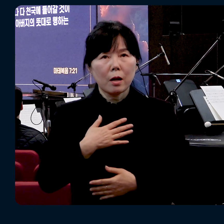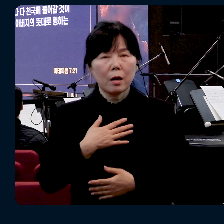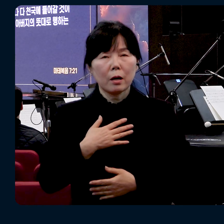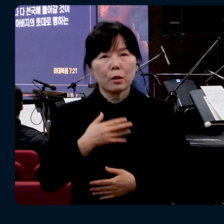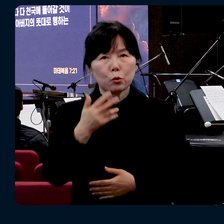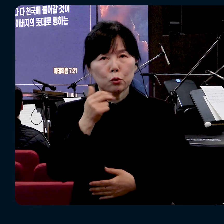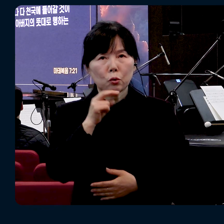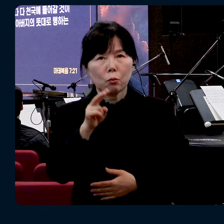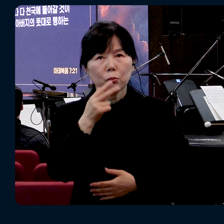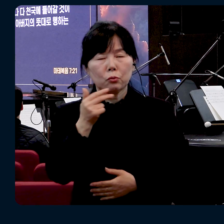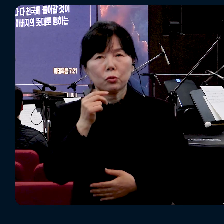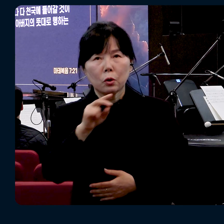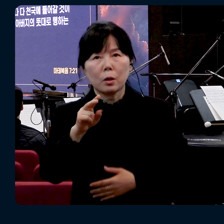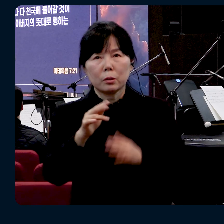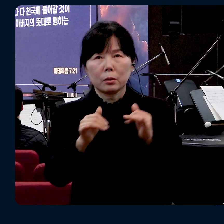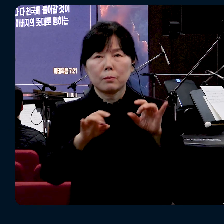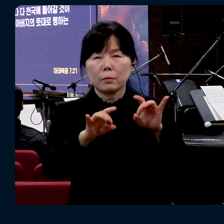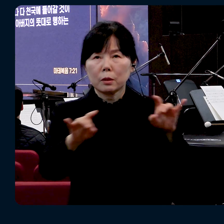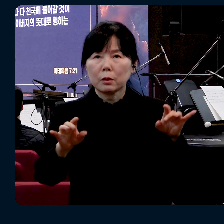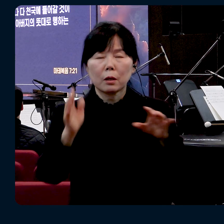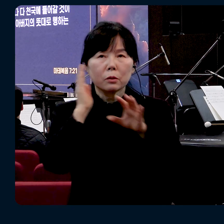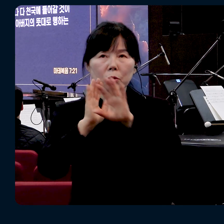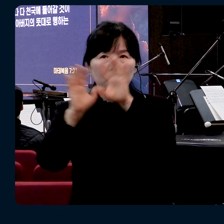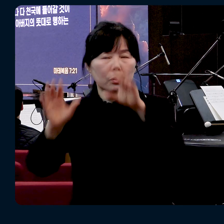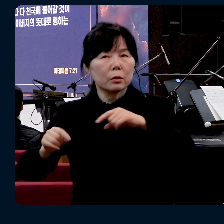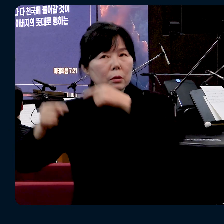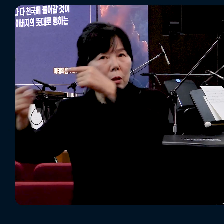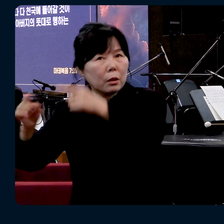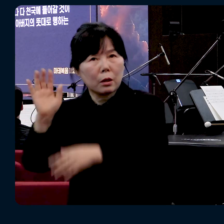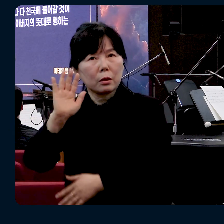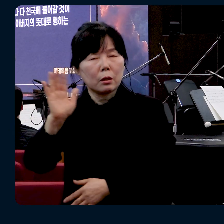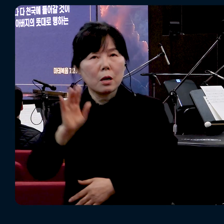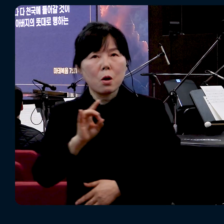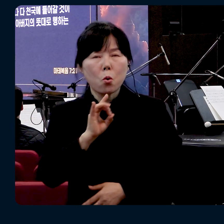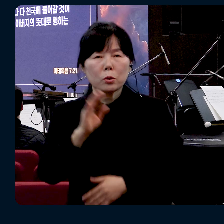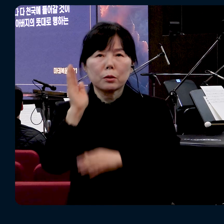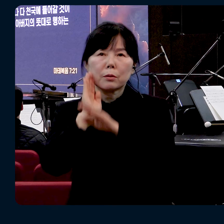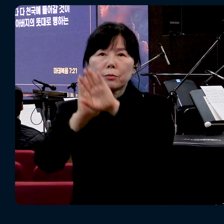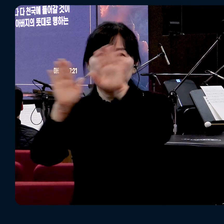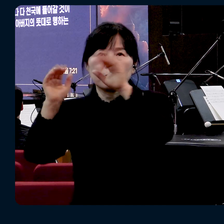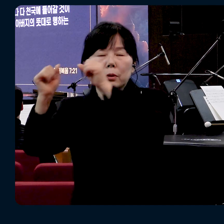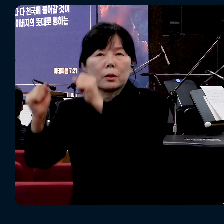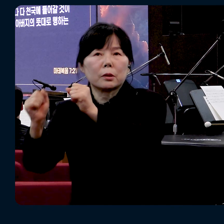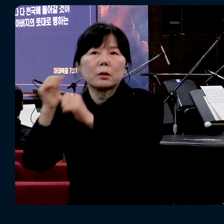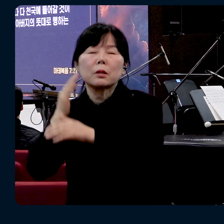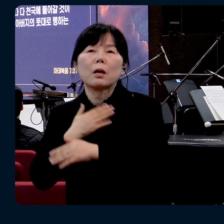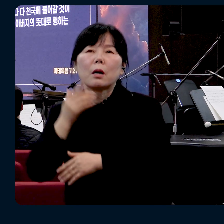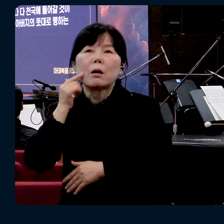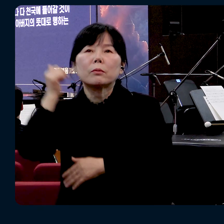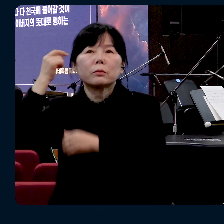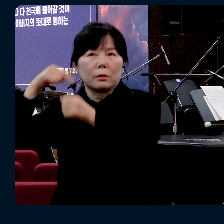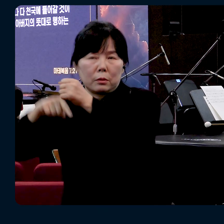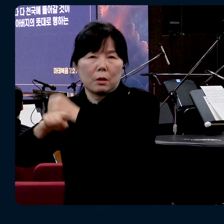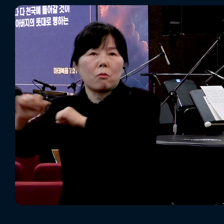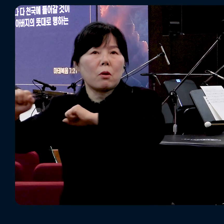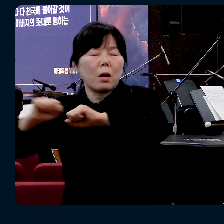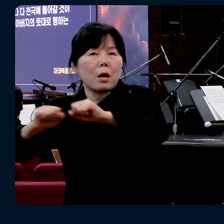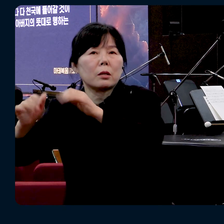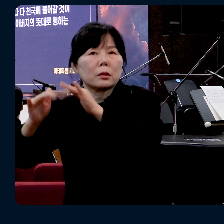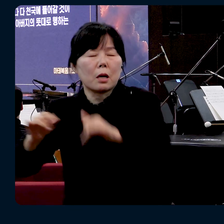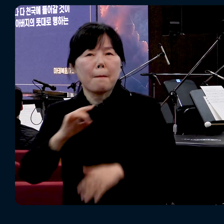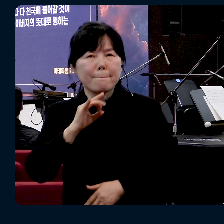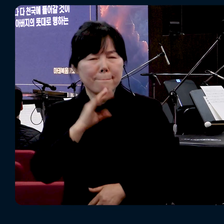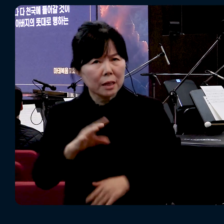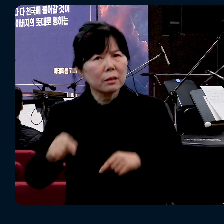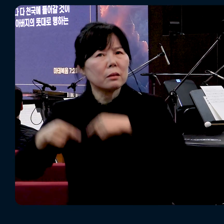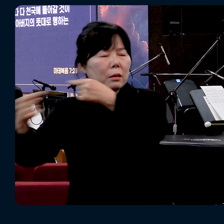읽습니다. 나더러 주여 주여 하는 자마다 다 천국에 들어갈 것이 아니요 다만 하늘에 계신 내 아버지의 뜻대로